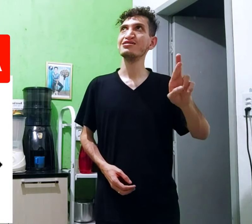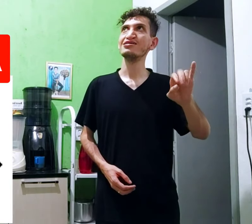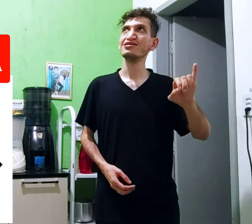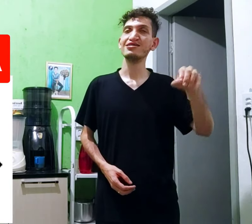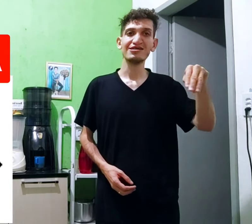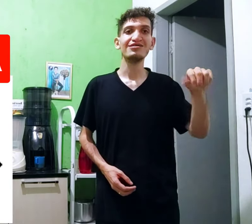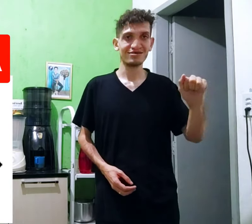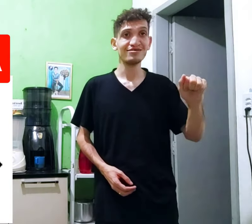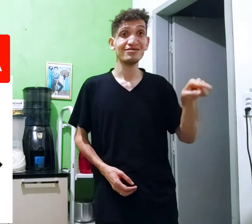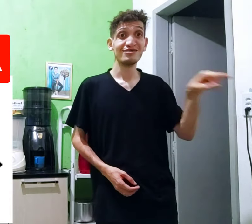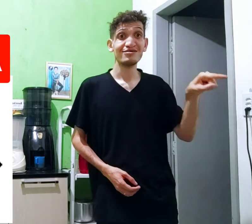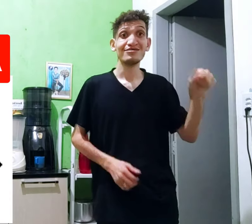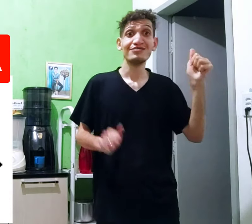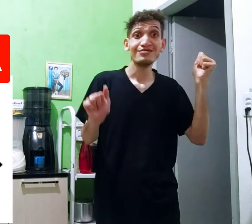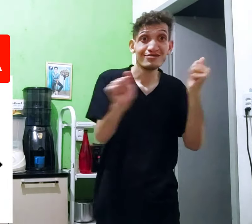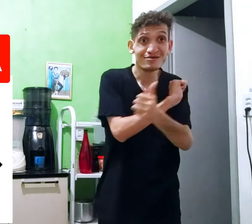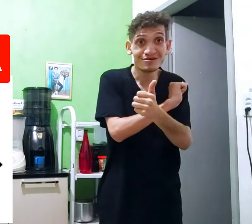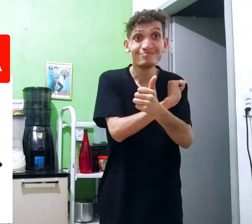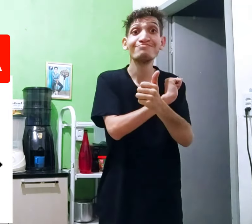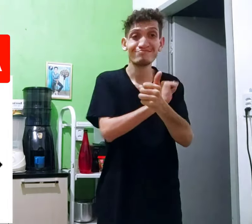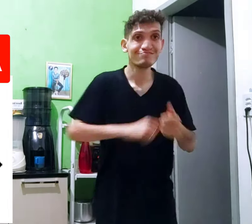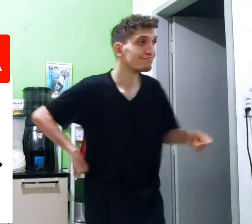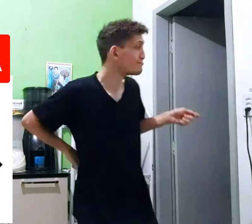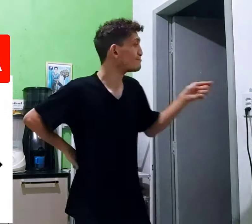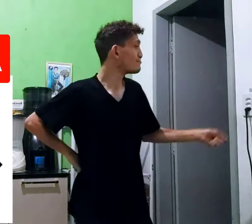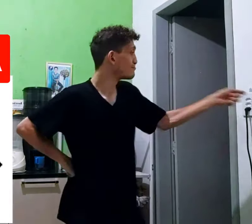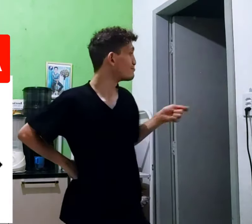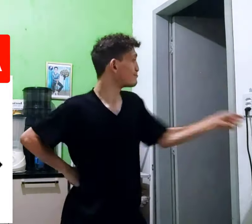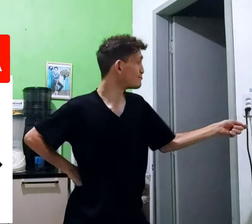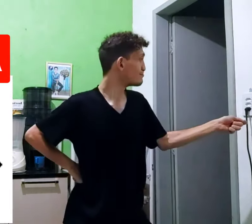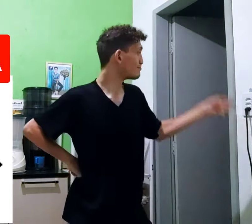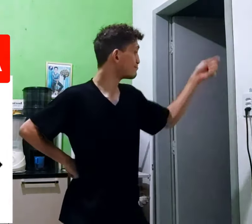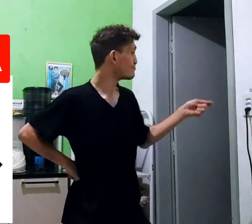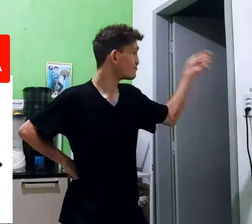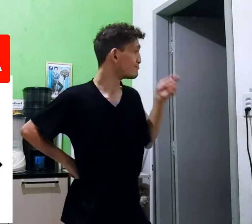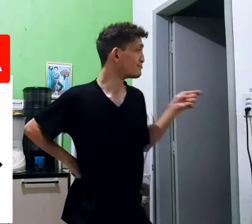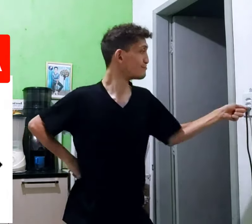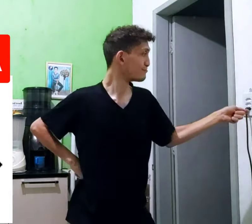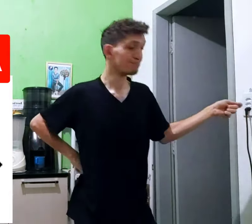esgrima, isso, esporte, esgrima.